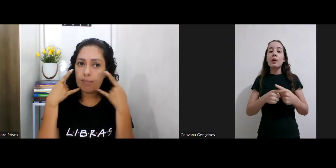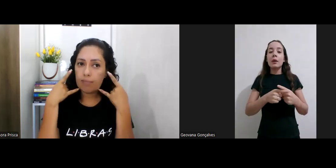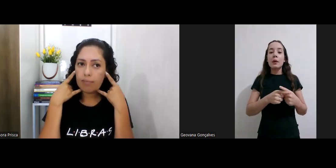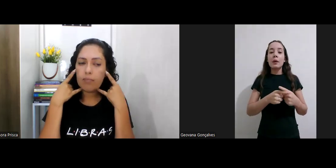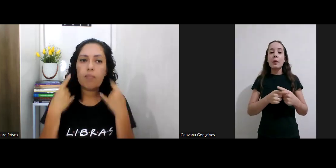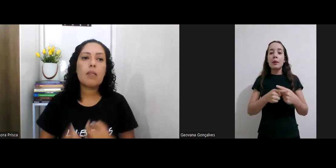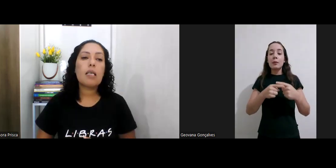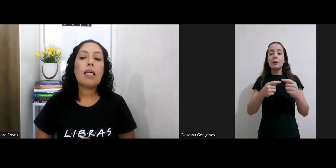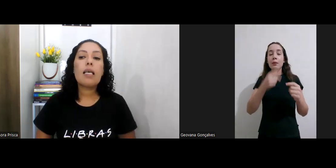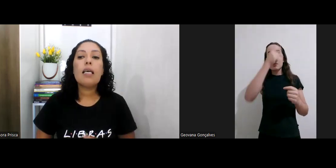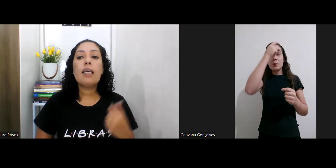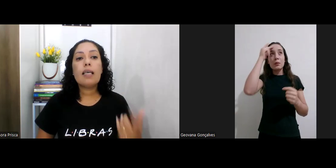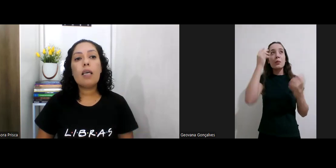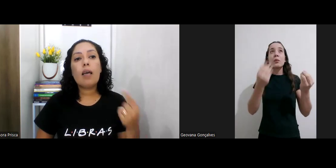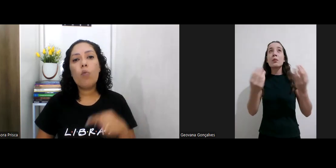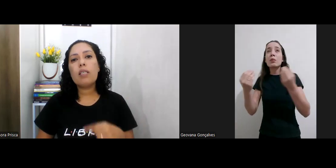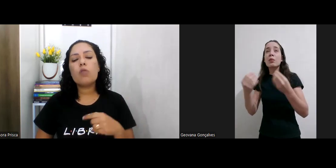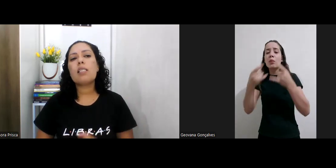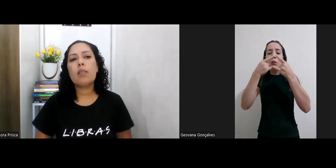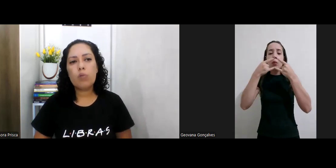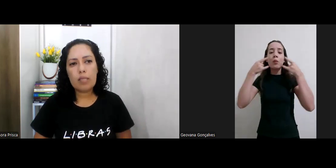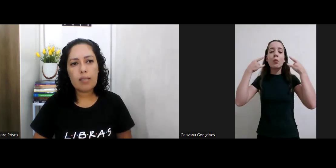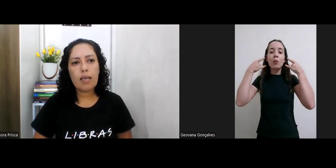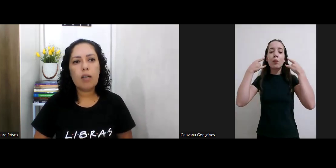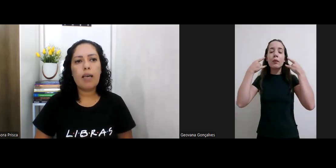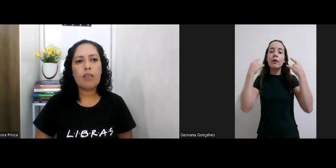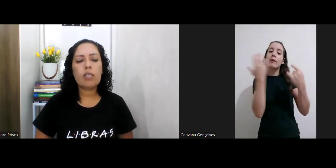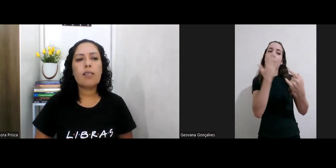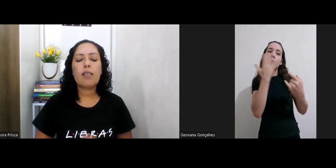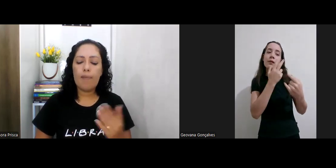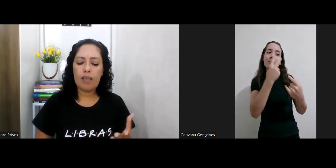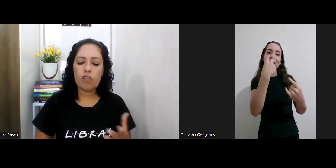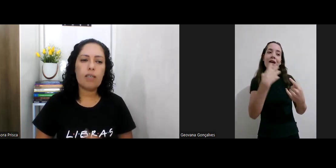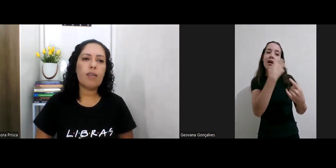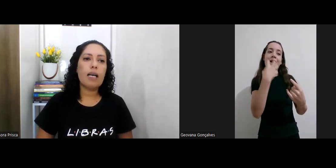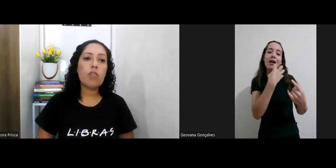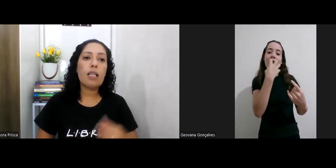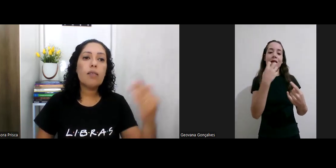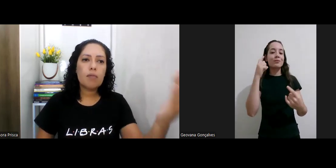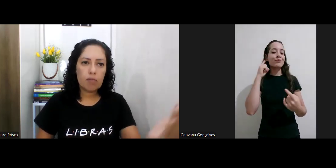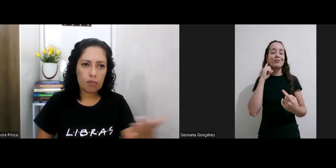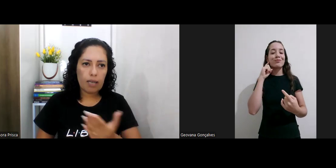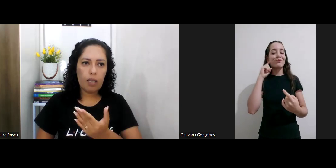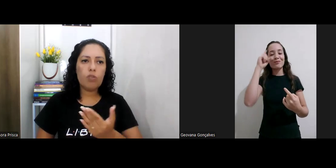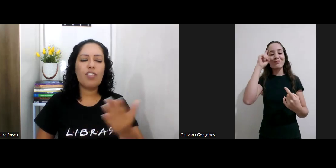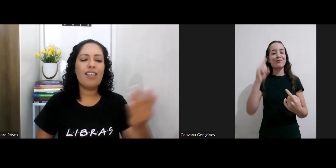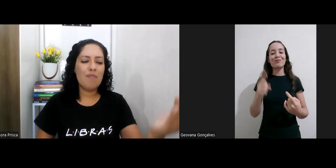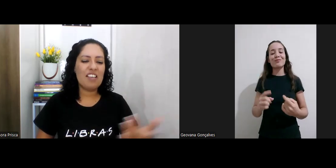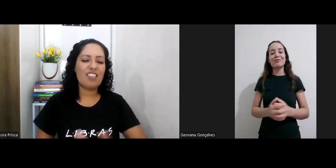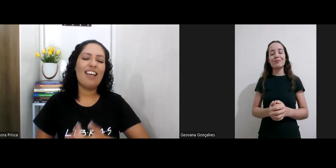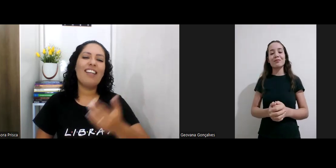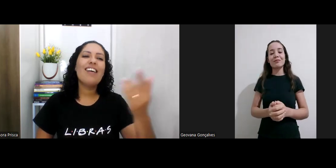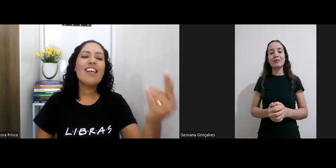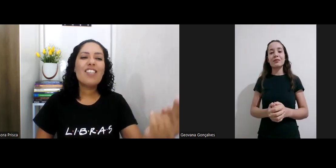Máscara. E aí, uma das minhas alunas, que eram médicas, é médica, na verdade, ela, até hoje, né,